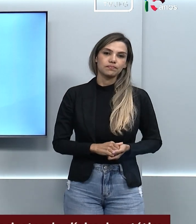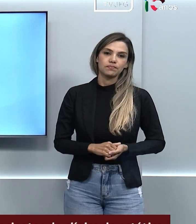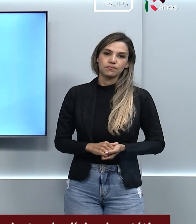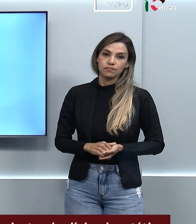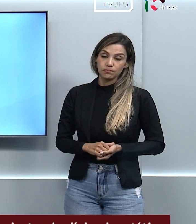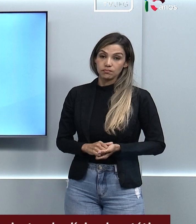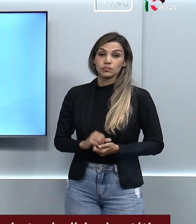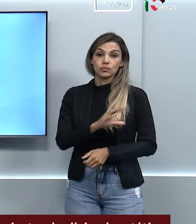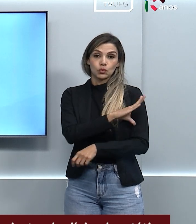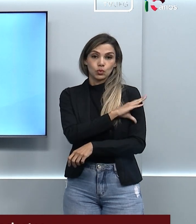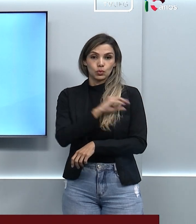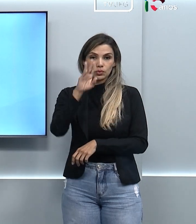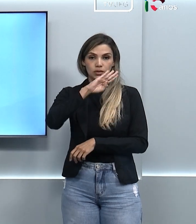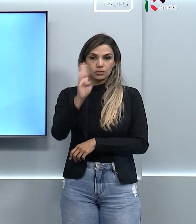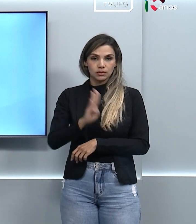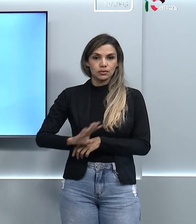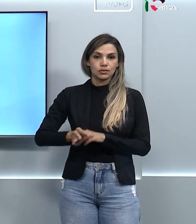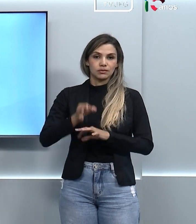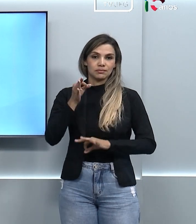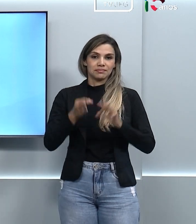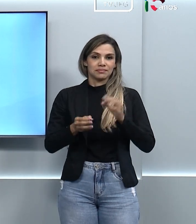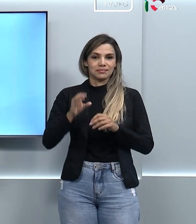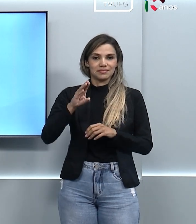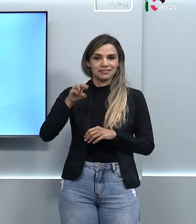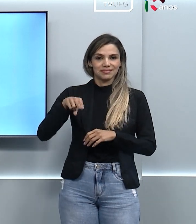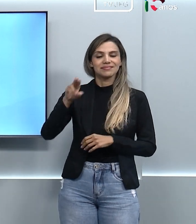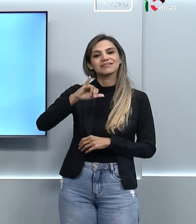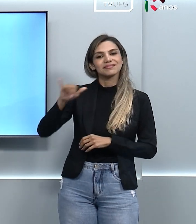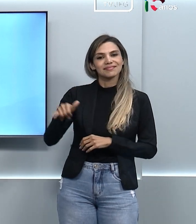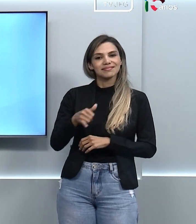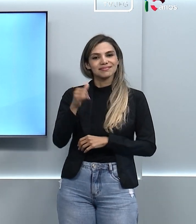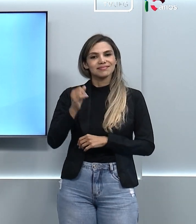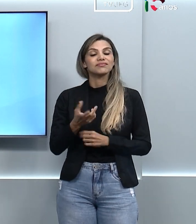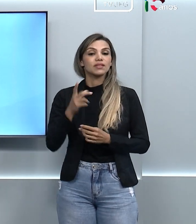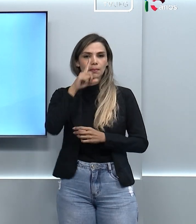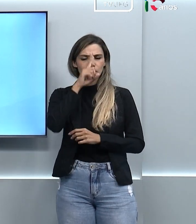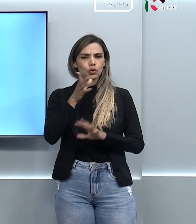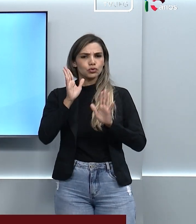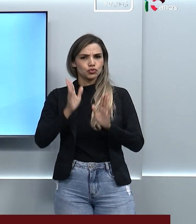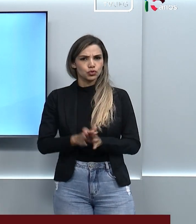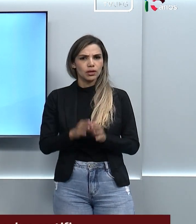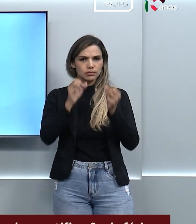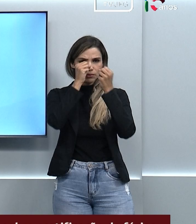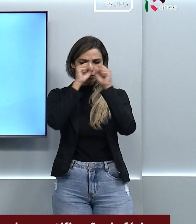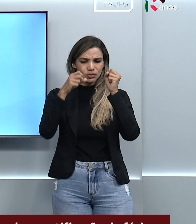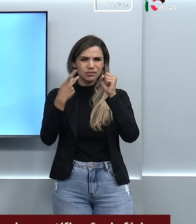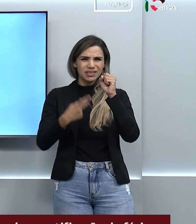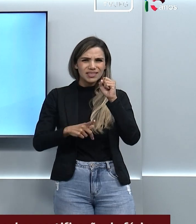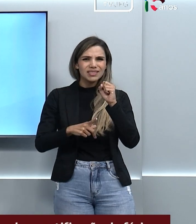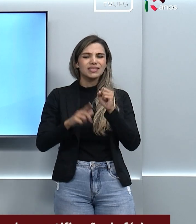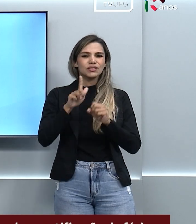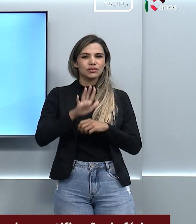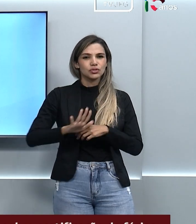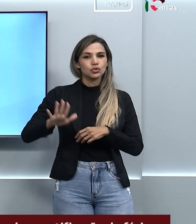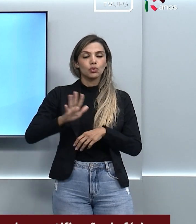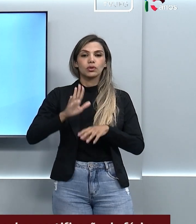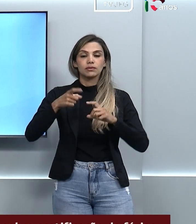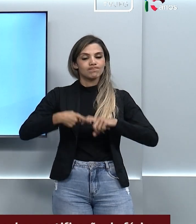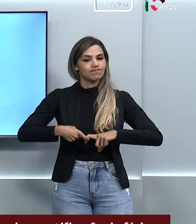E o Conselho Nacional de Justiça determinou que o Tribunal de Justiça aqui do Estado suspenda de